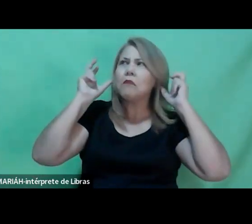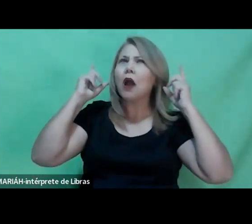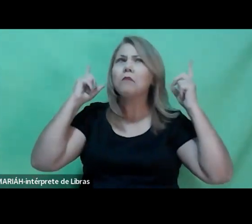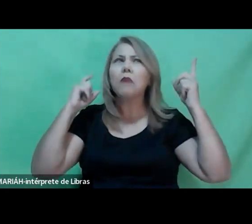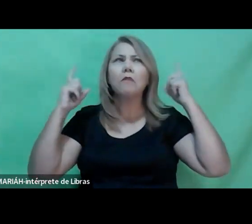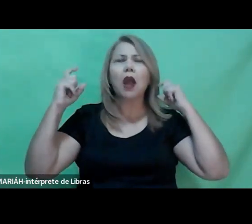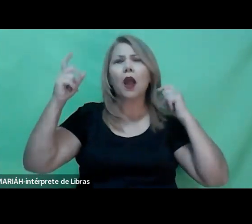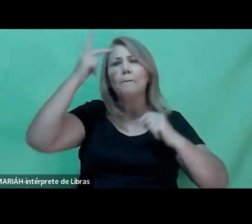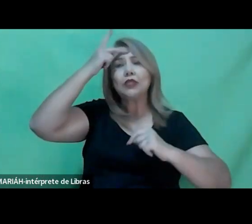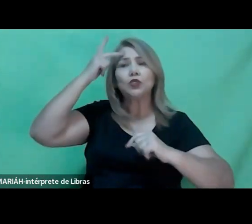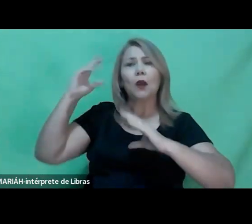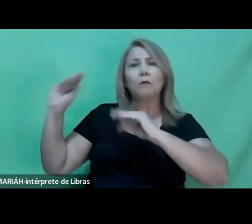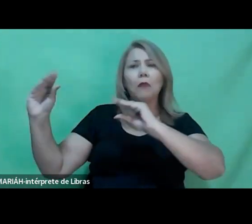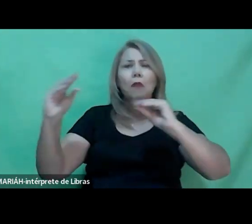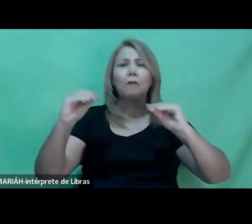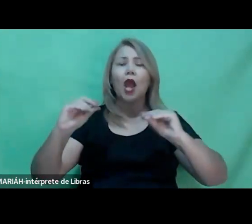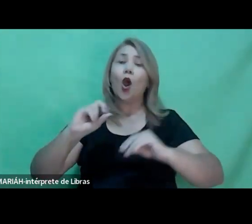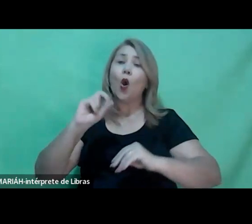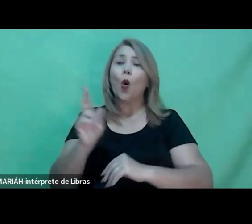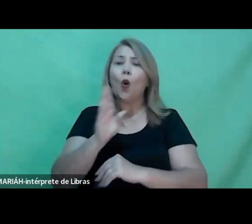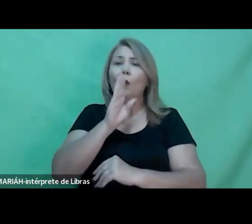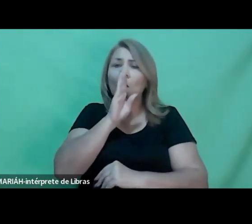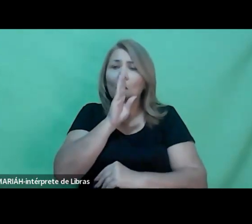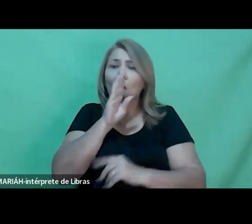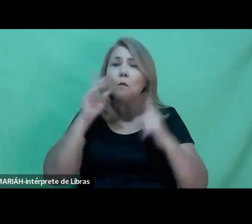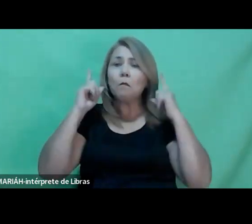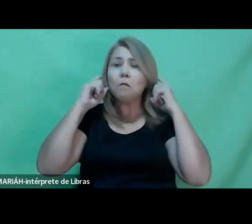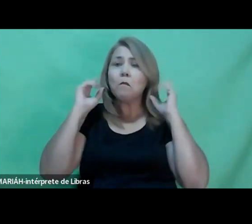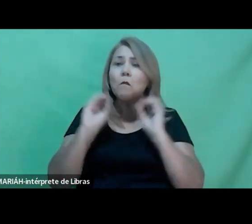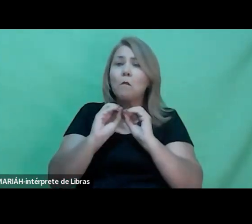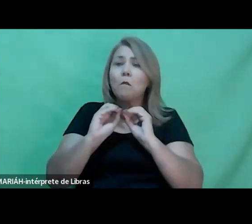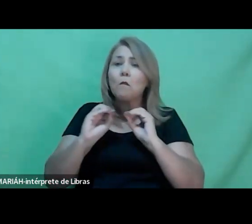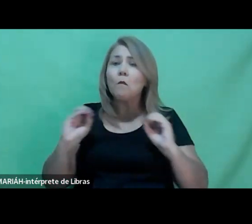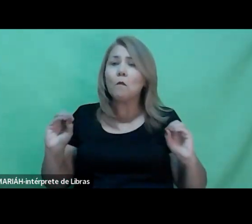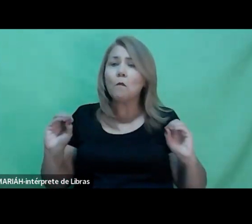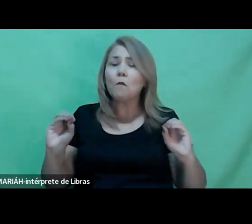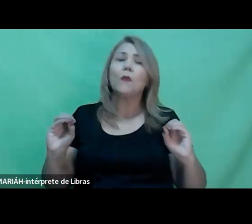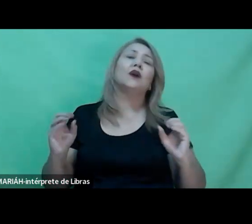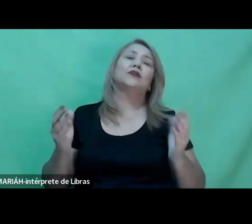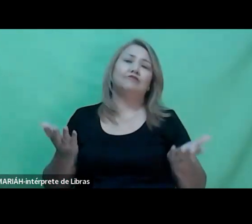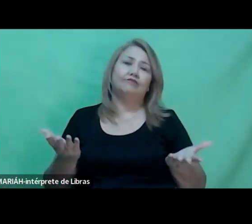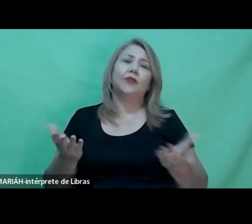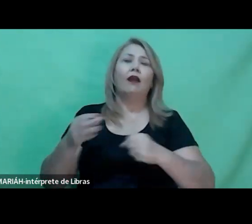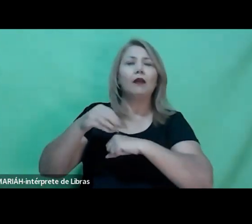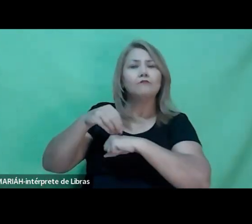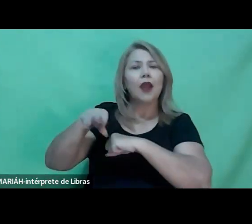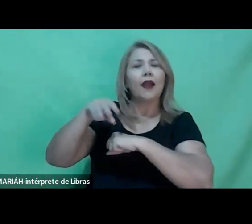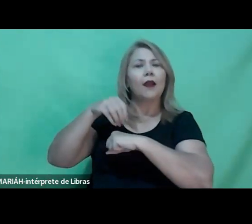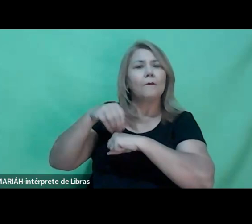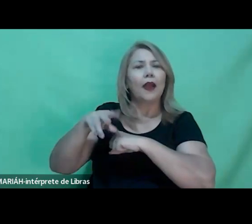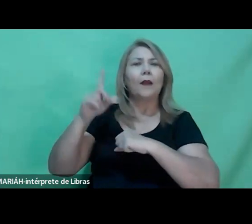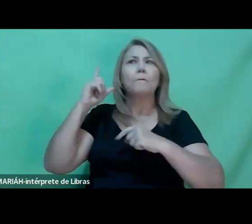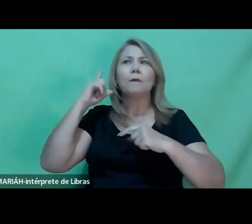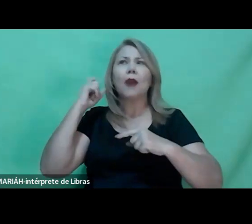o el silencio que puede haber en el espacio eh eh ruidos particulares que